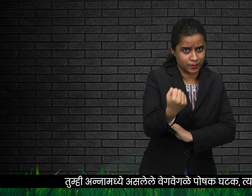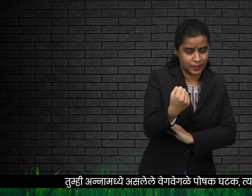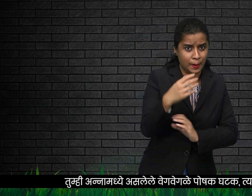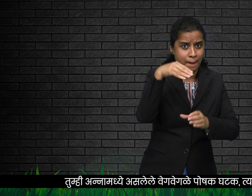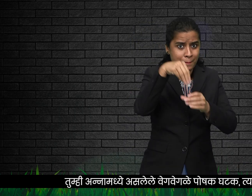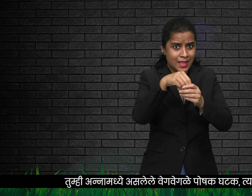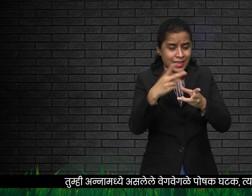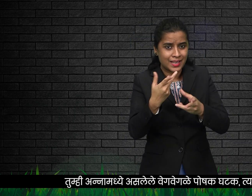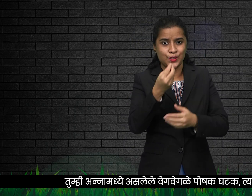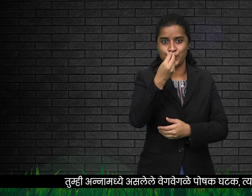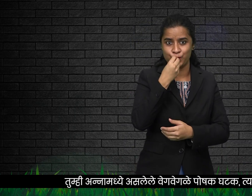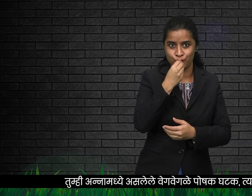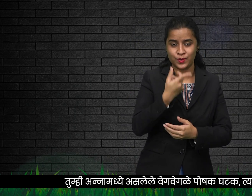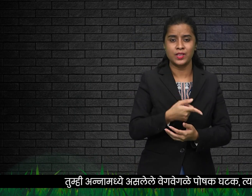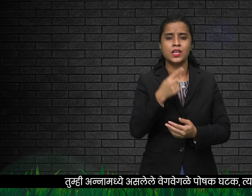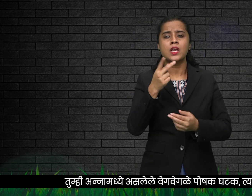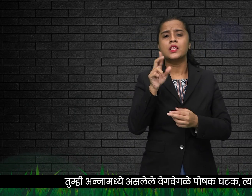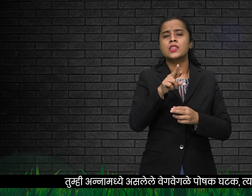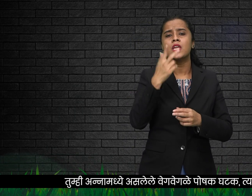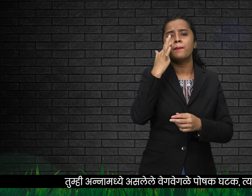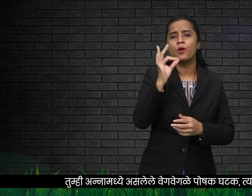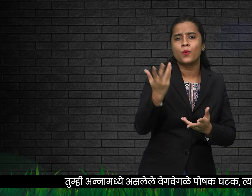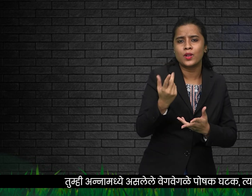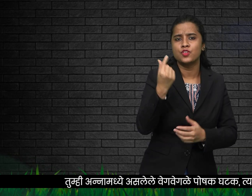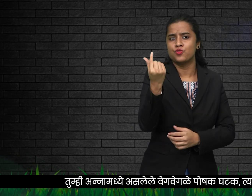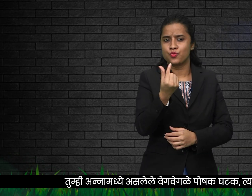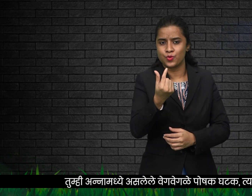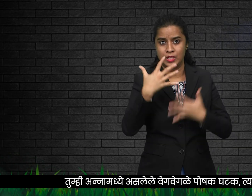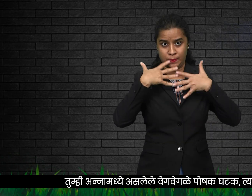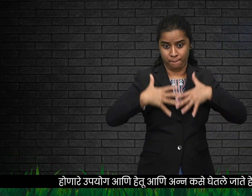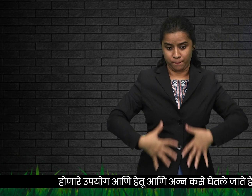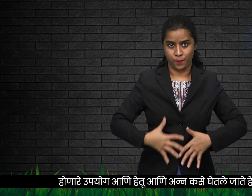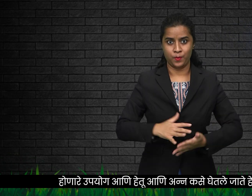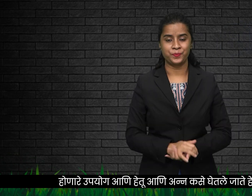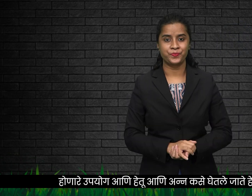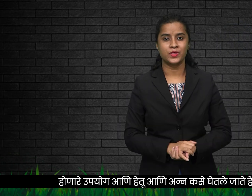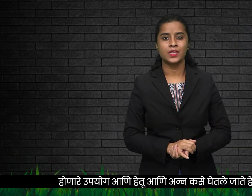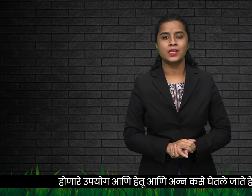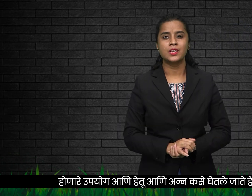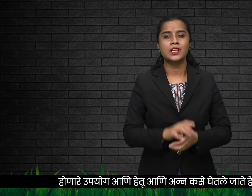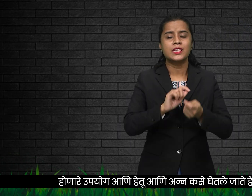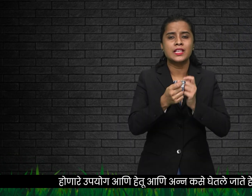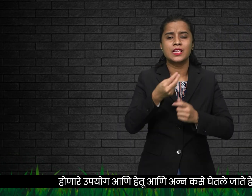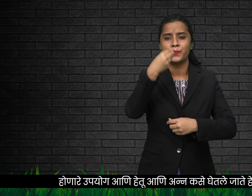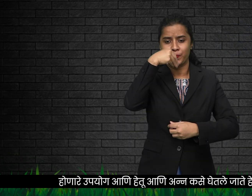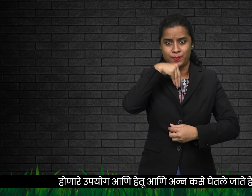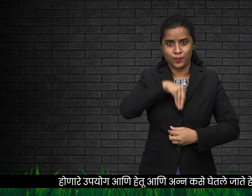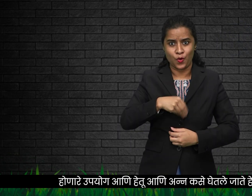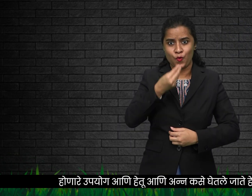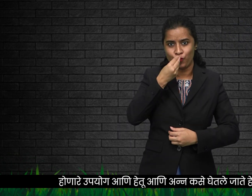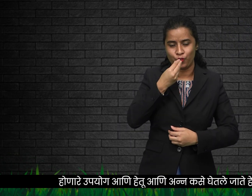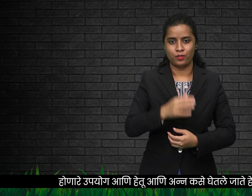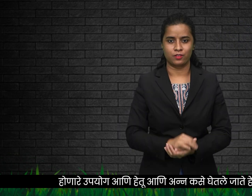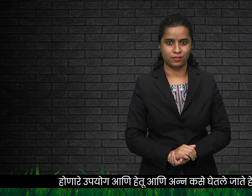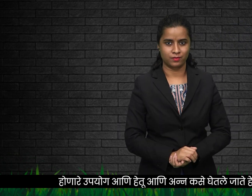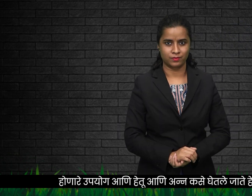तुम्ही अन्नामध्ये असलेले वेगवेगळे पोषक घटक, त्यांचे शरीरात होणारे उपयोग आणि हेतू आणि अन्न